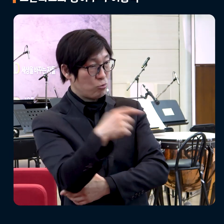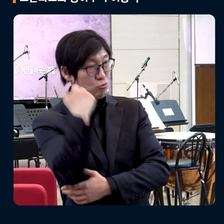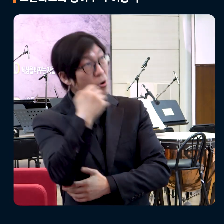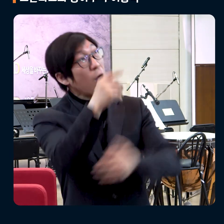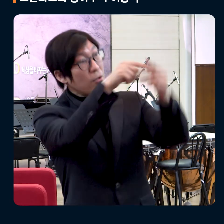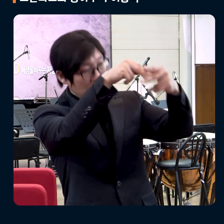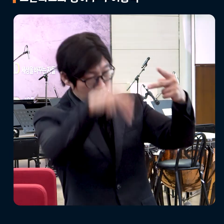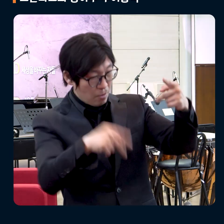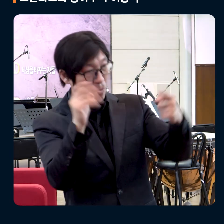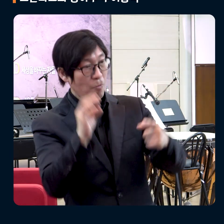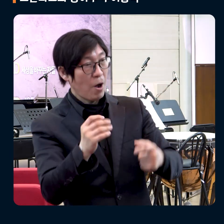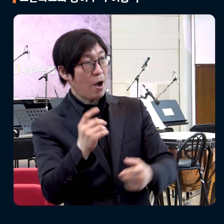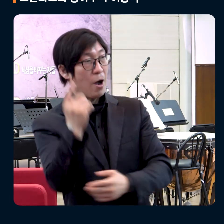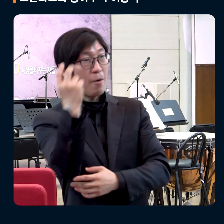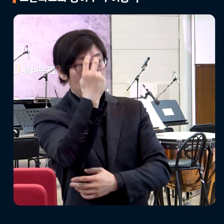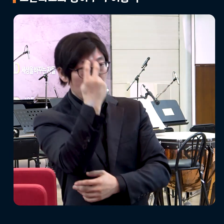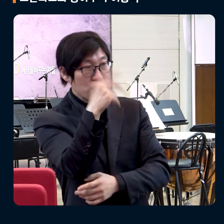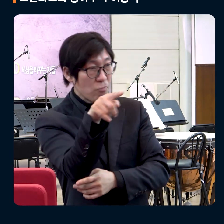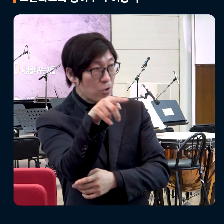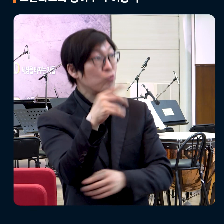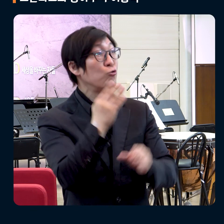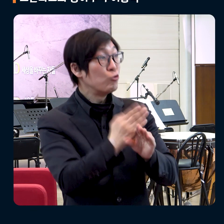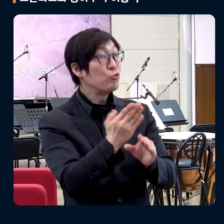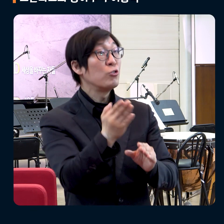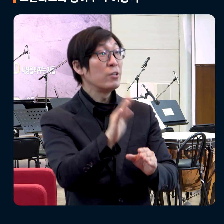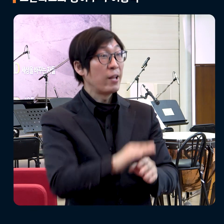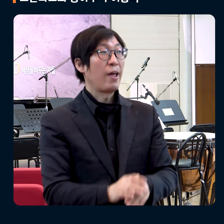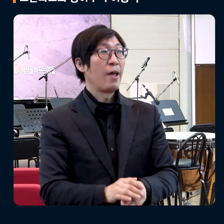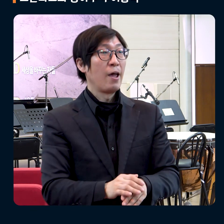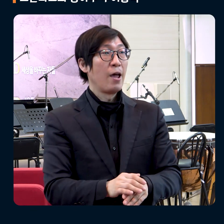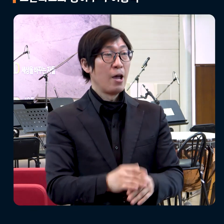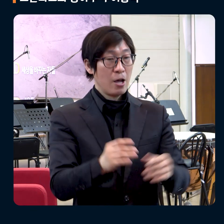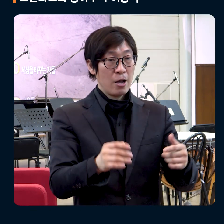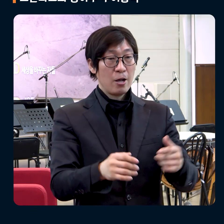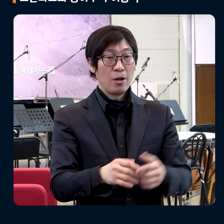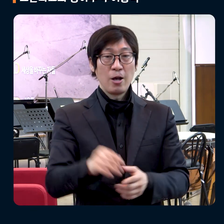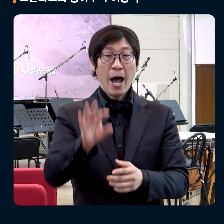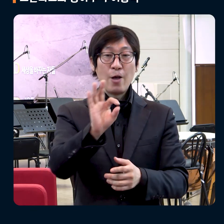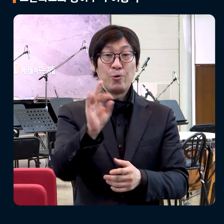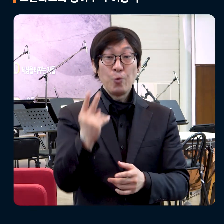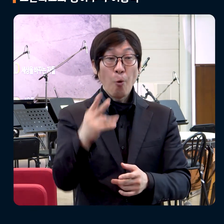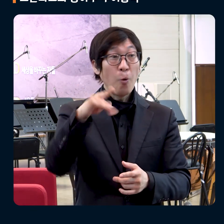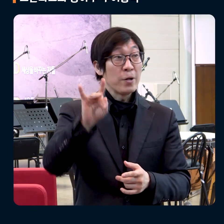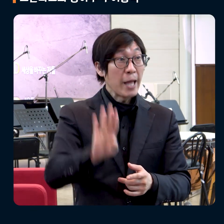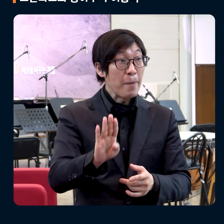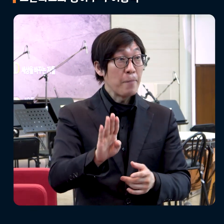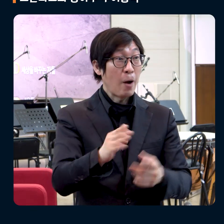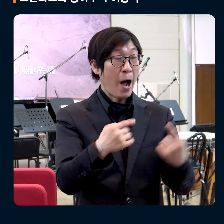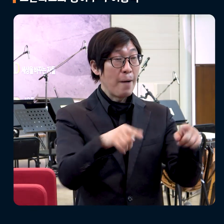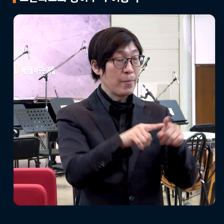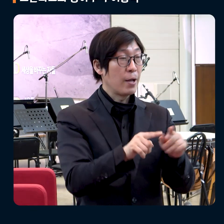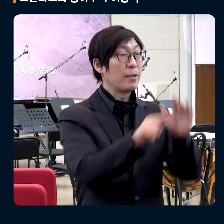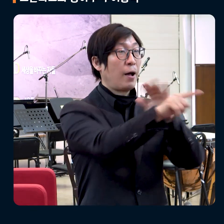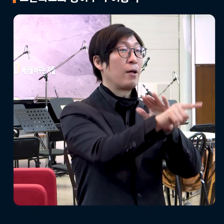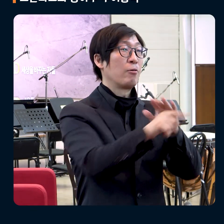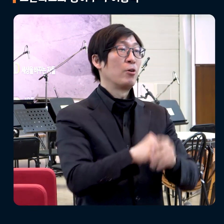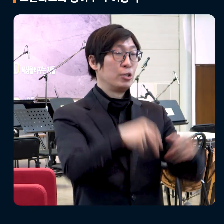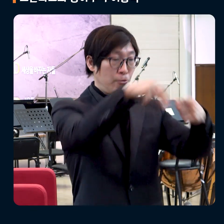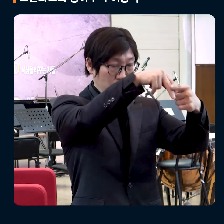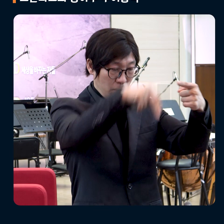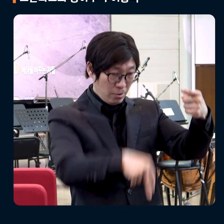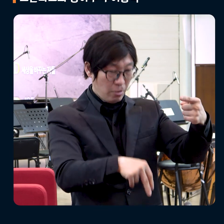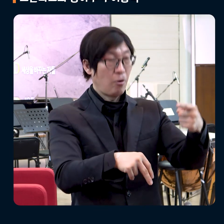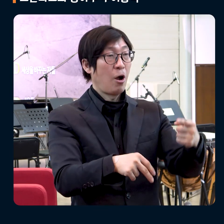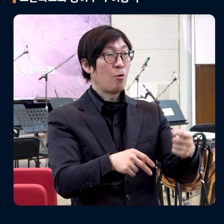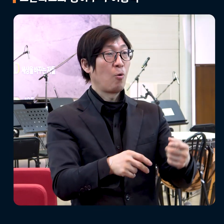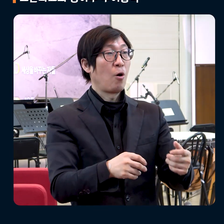너희 가만히 안 둘 거야 이러고 있는데, 거기에 그 일에 같이 공적으로 나온 겁니다. 이거는 자기의